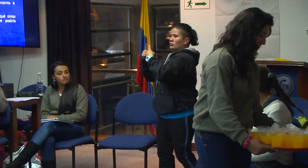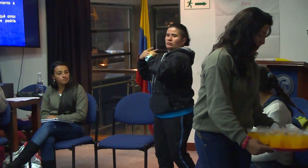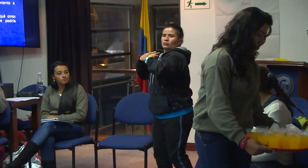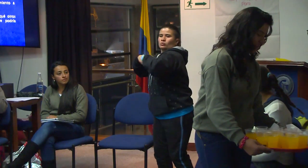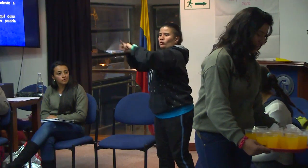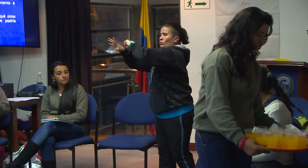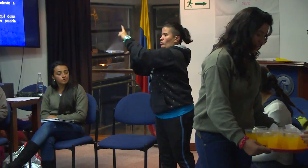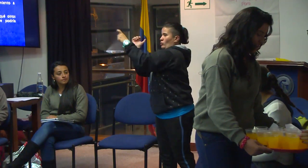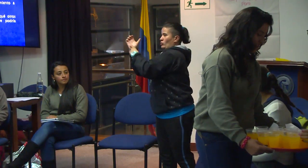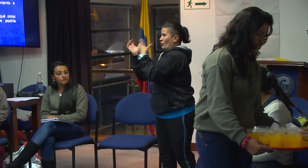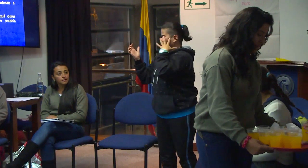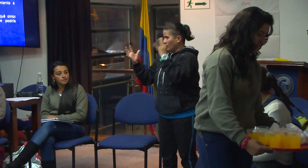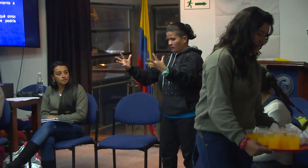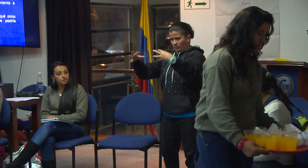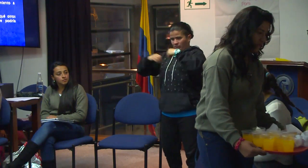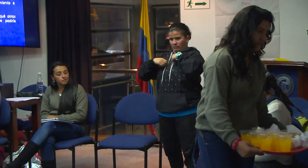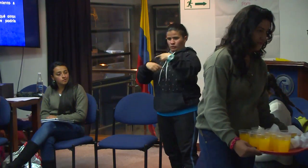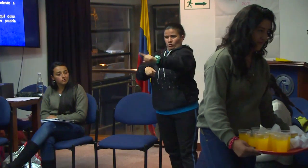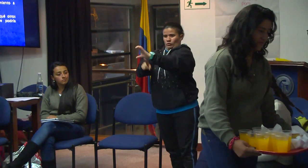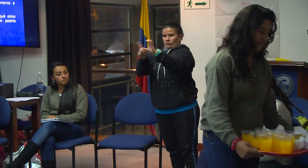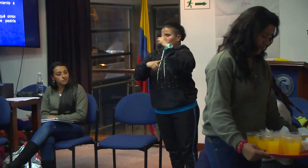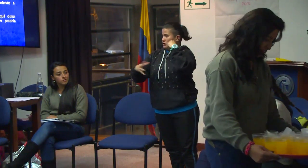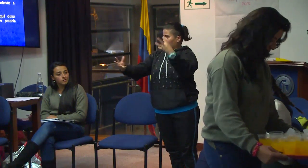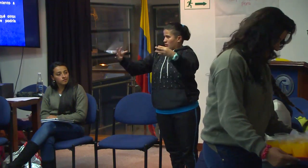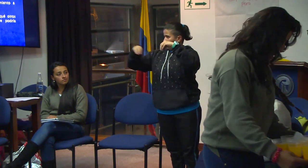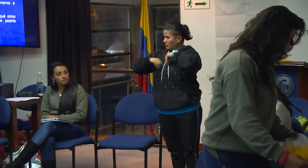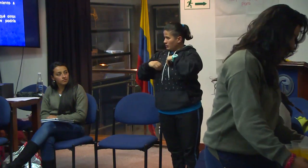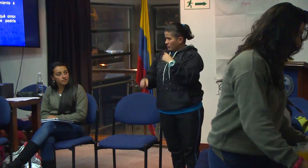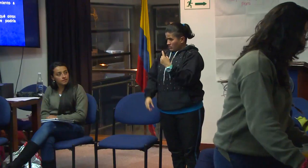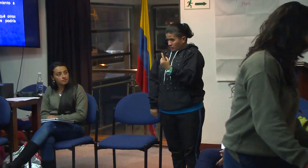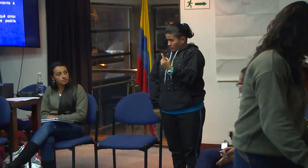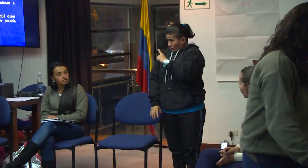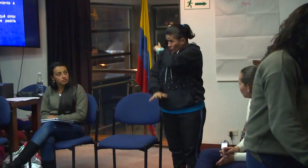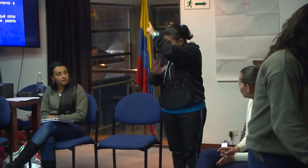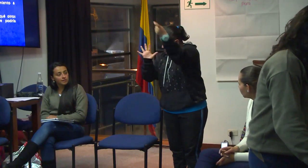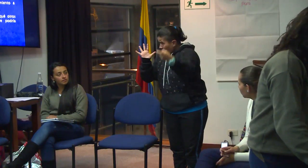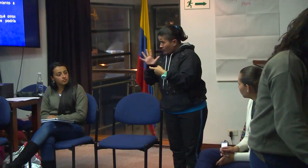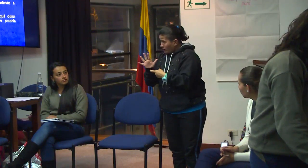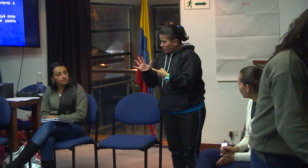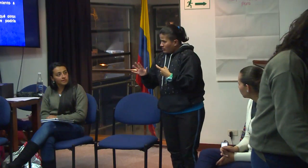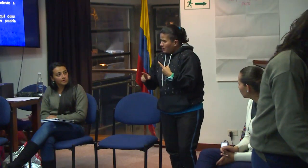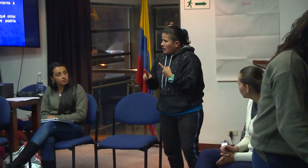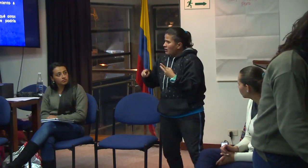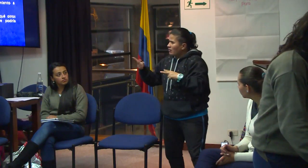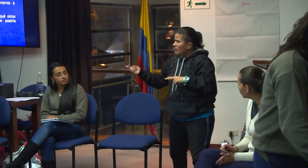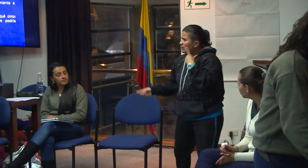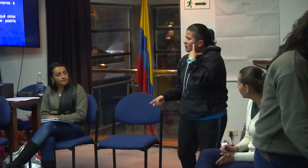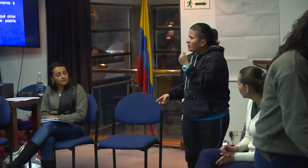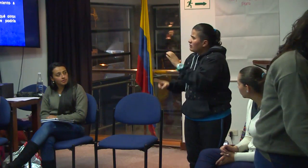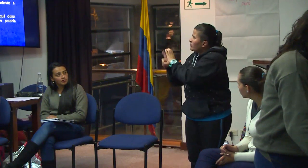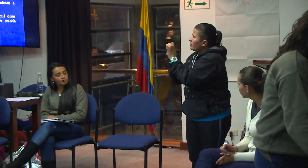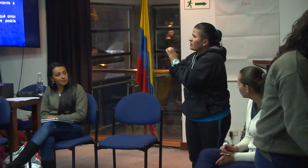Entonces, es como su comisión cultural, ellos son completos los oyentes, y la cultura sorda, ¿qué? También somos